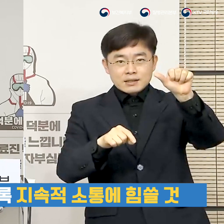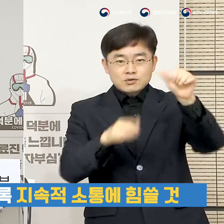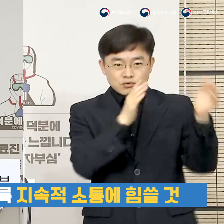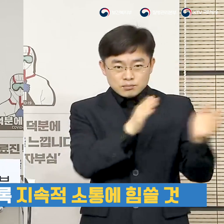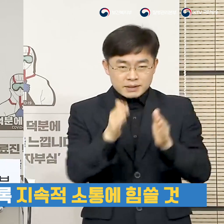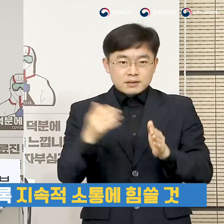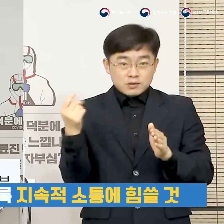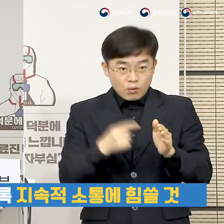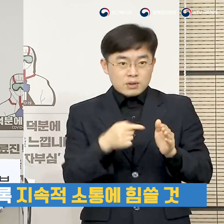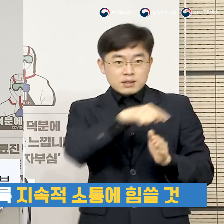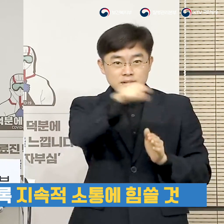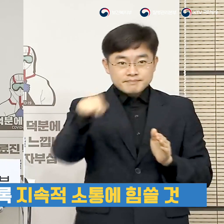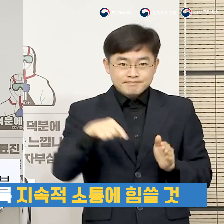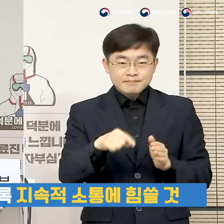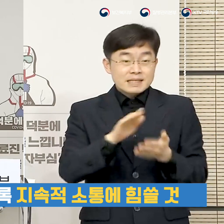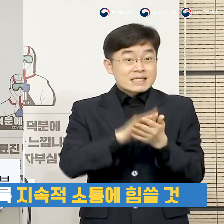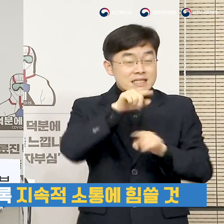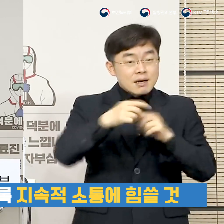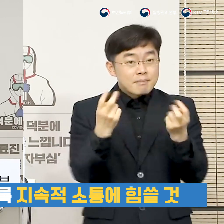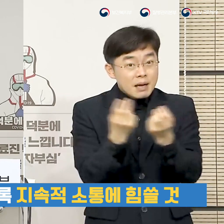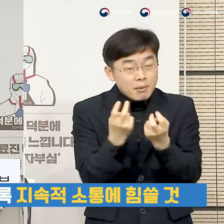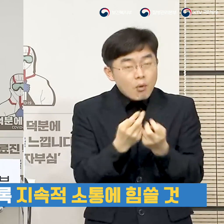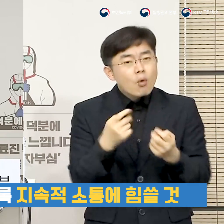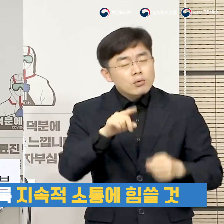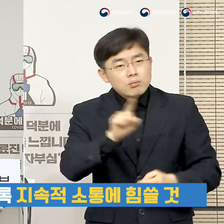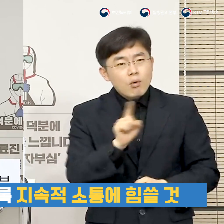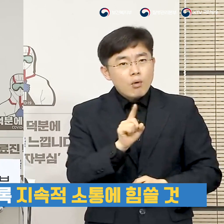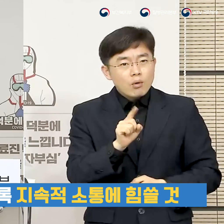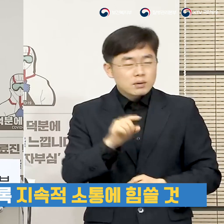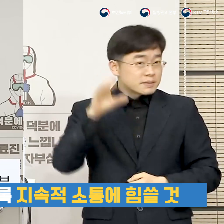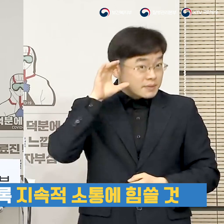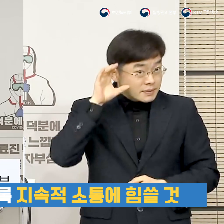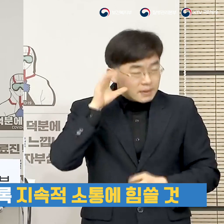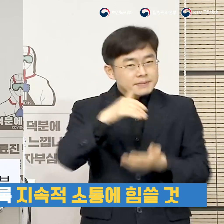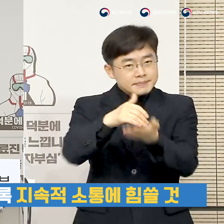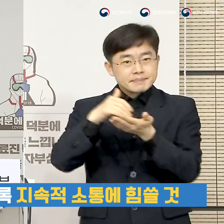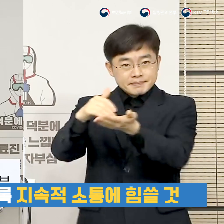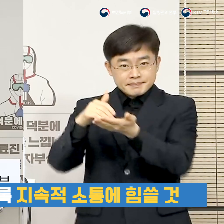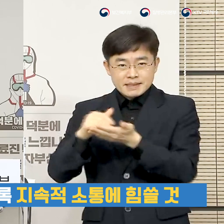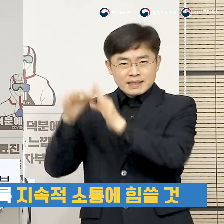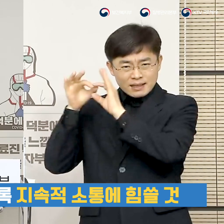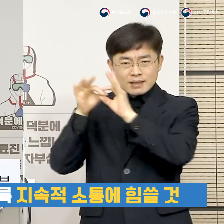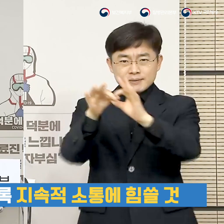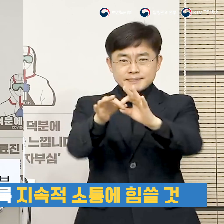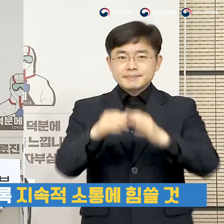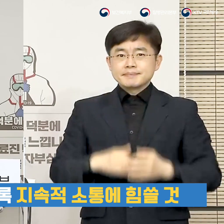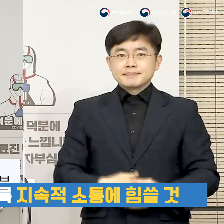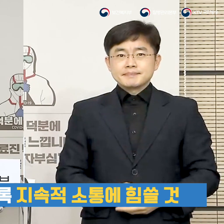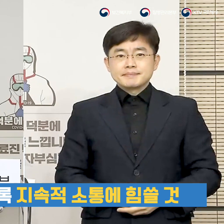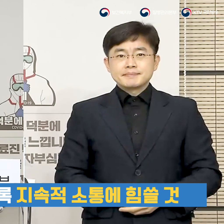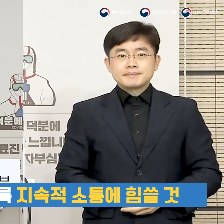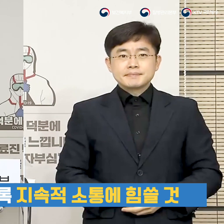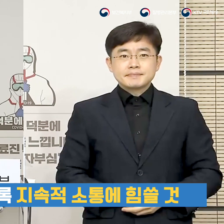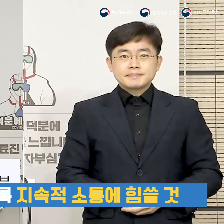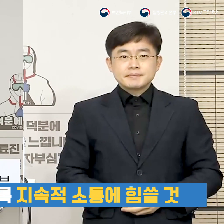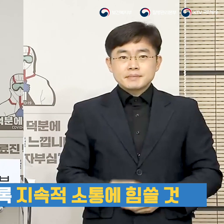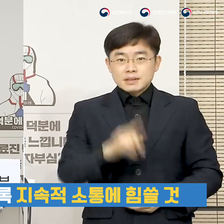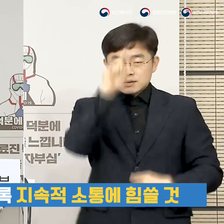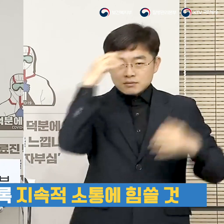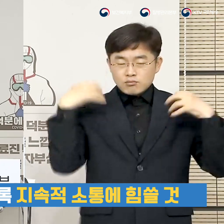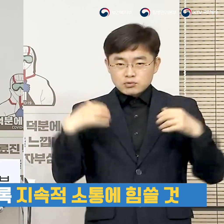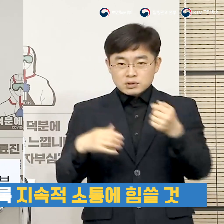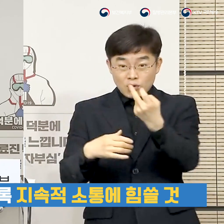현장의 의견과 국민의 제안사항을 수렴하는 소통 노력을 지속할 계획입니다. 12개